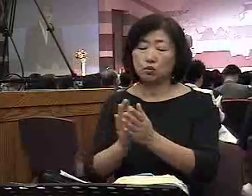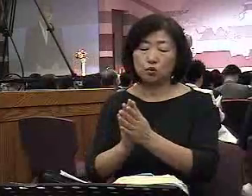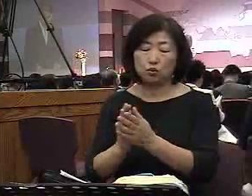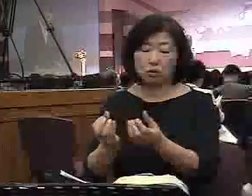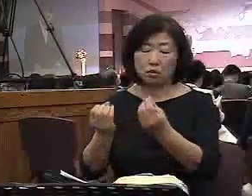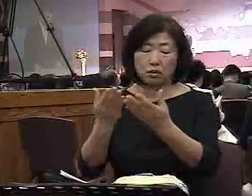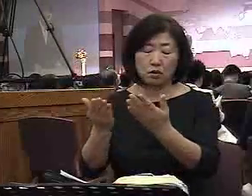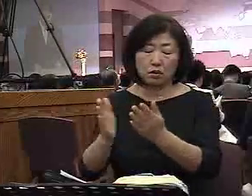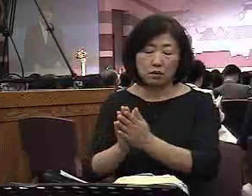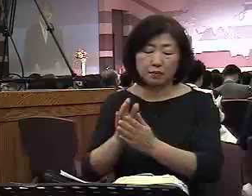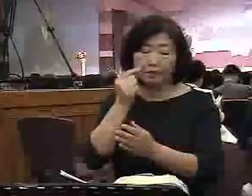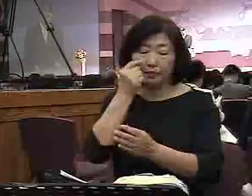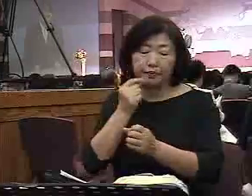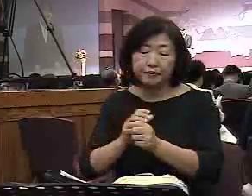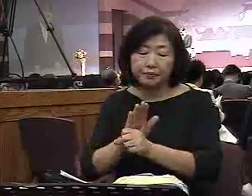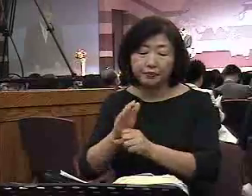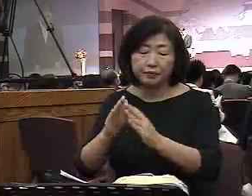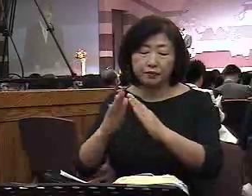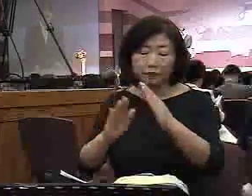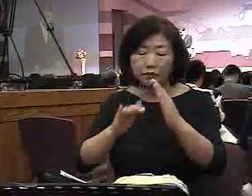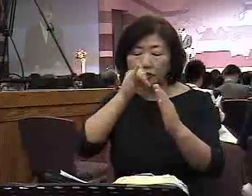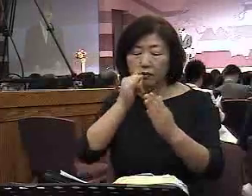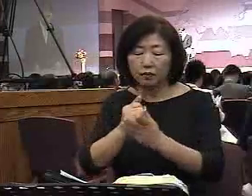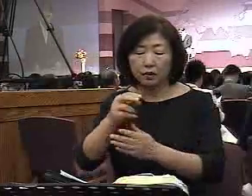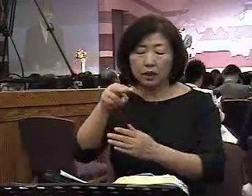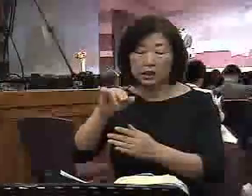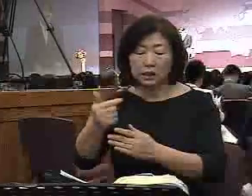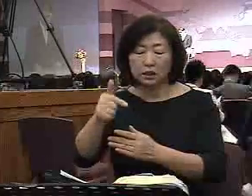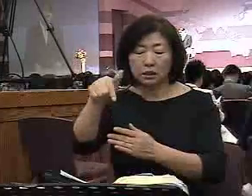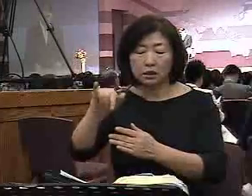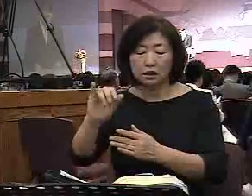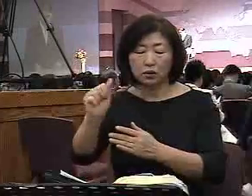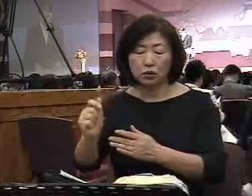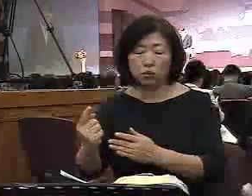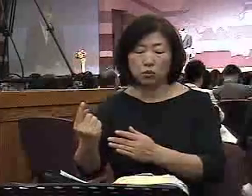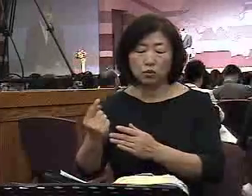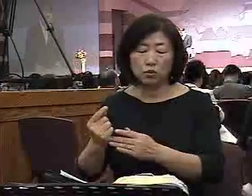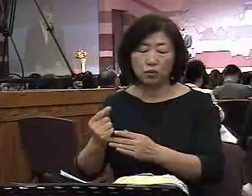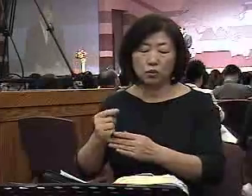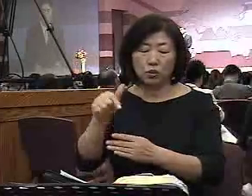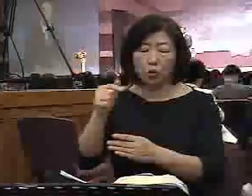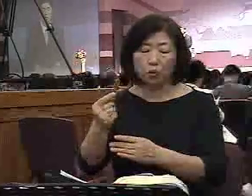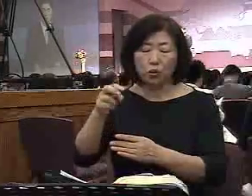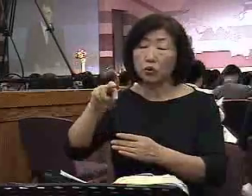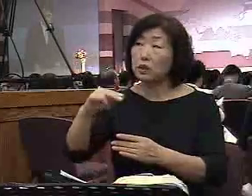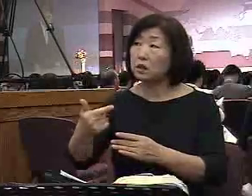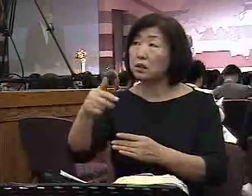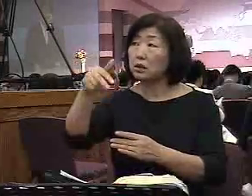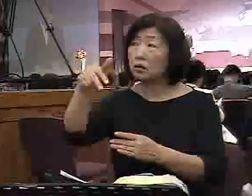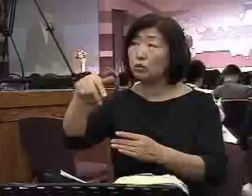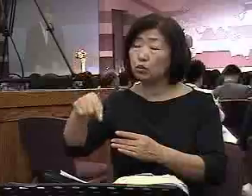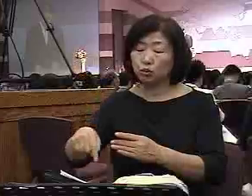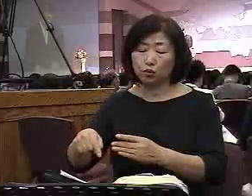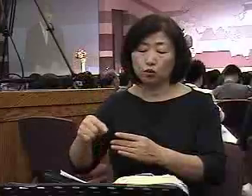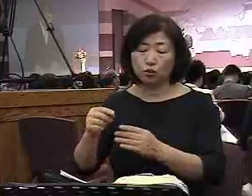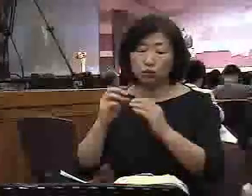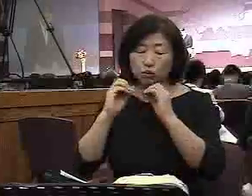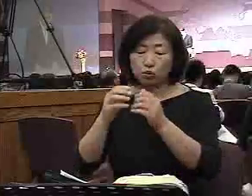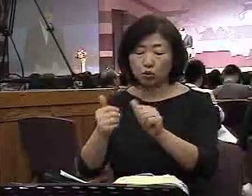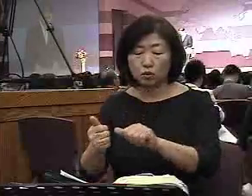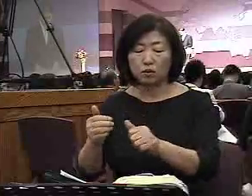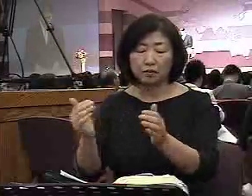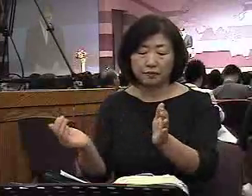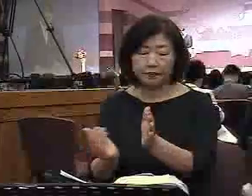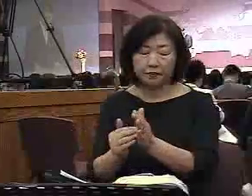축하드립니다. 슬픔을 당하신 가정이 있습니다. 신기호 신명희 집사님의 부친 되시는 고 신석주 성도님 소천하셨습니다.